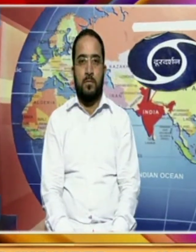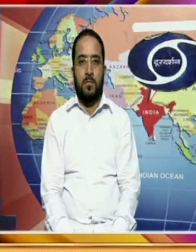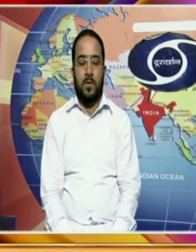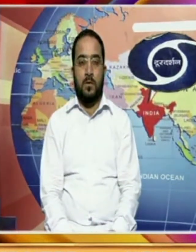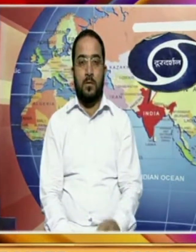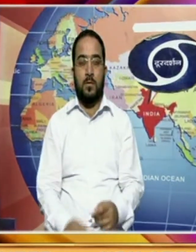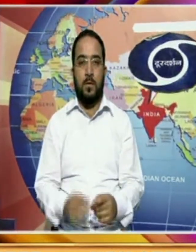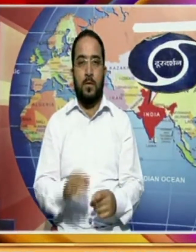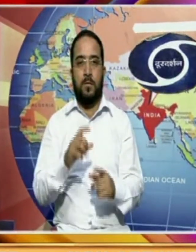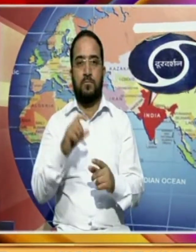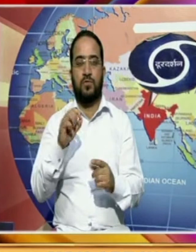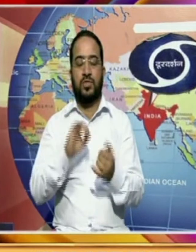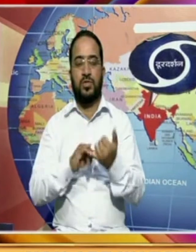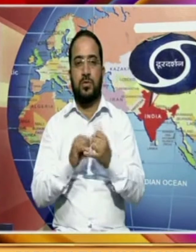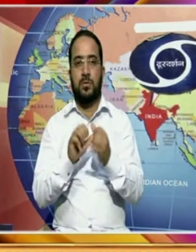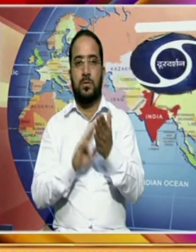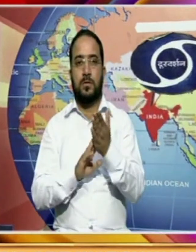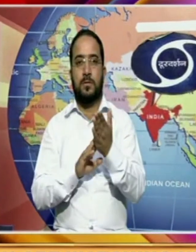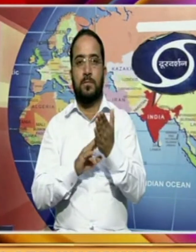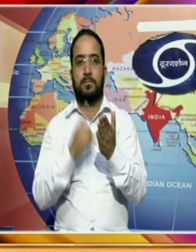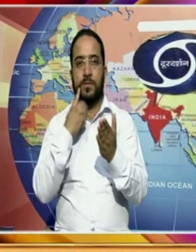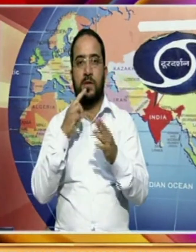वज़ारत ख़ारिजा ने यह भी बताया